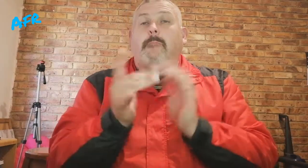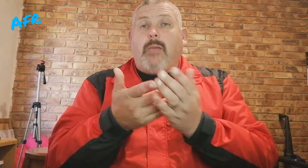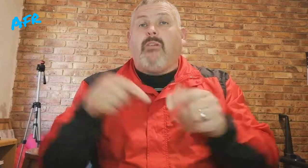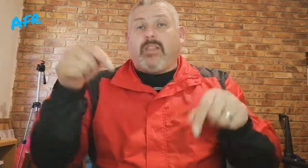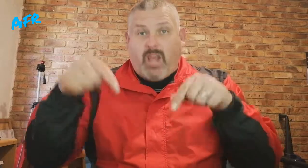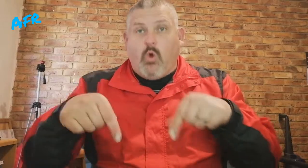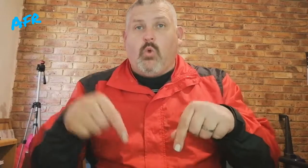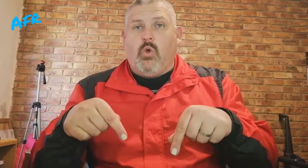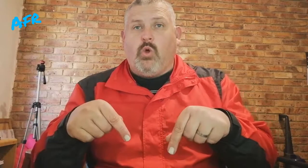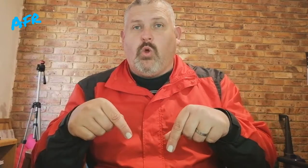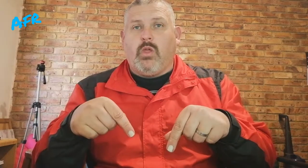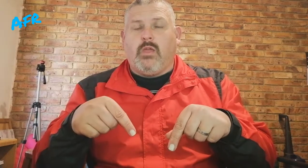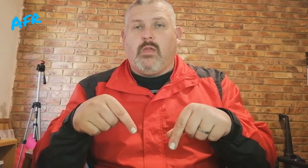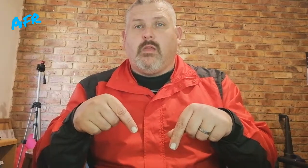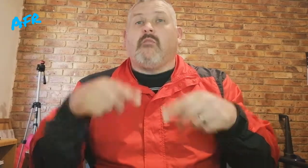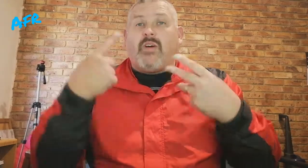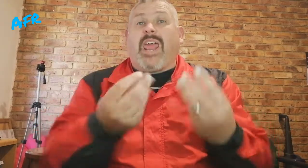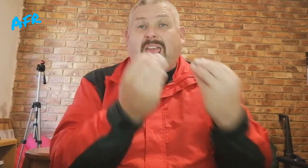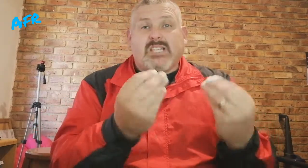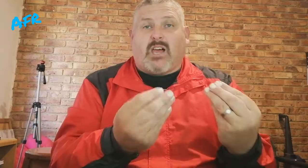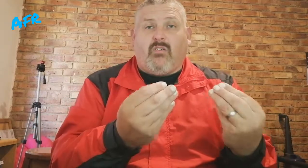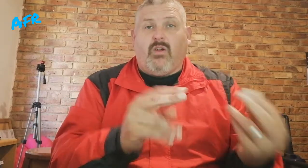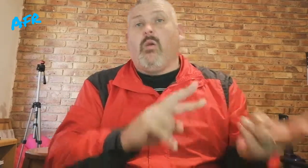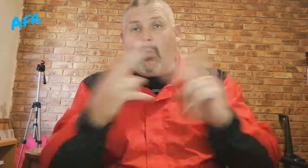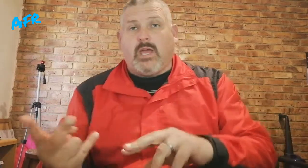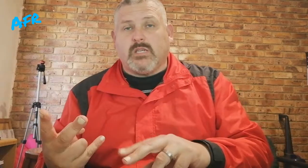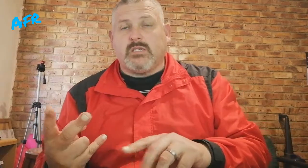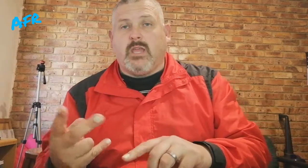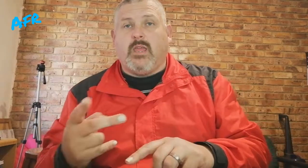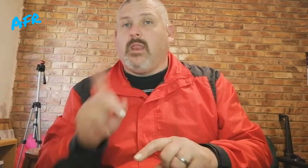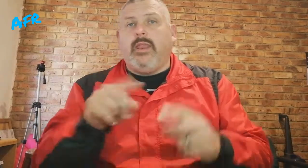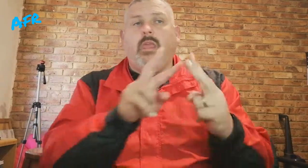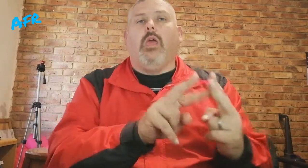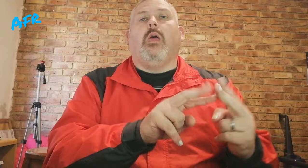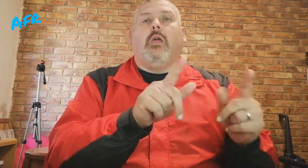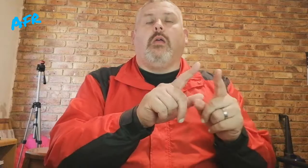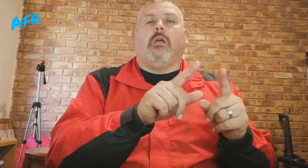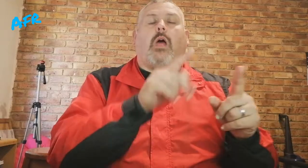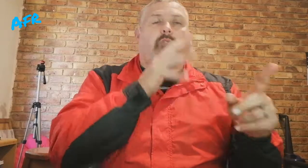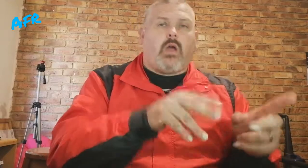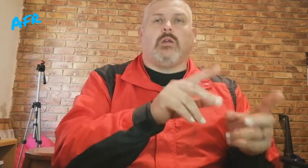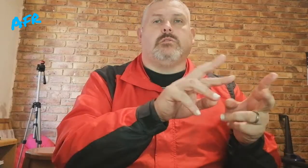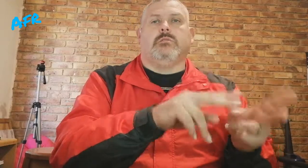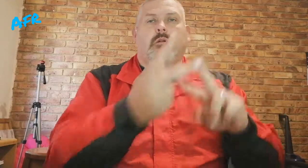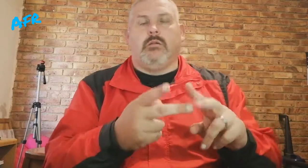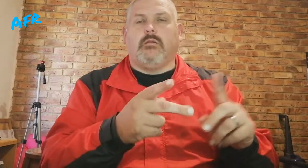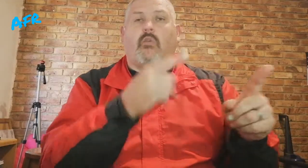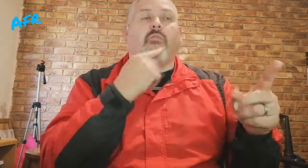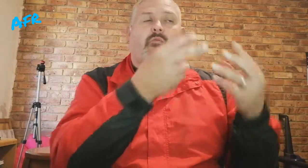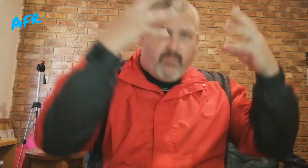Die Bybel wat nou van geest af oor is, nie Afghaans of